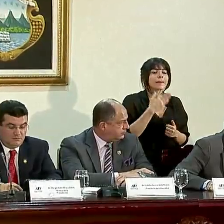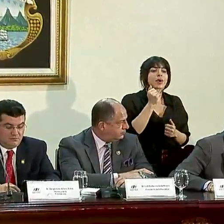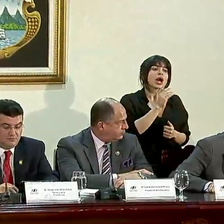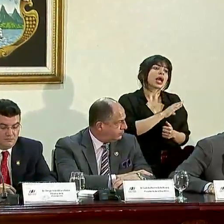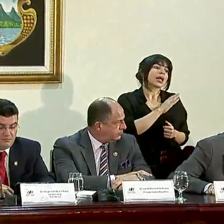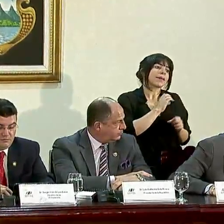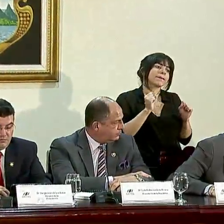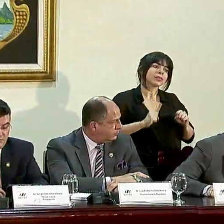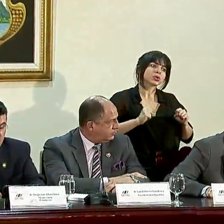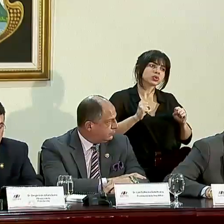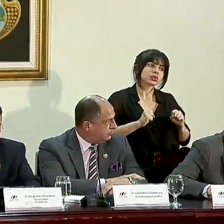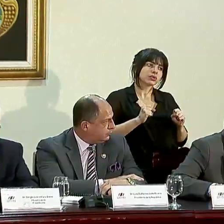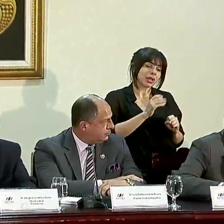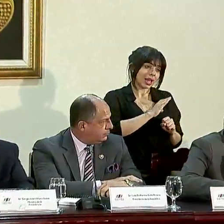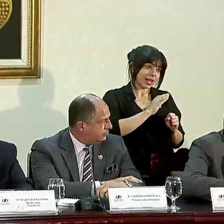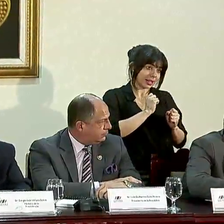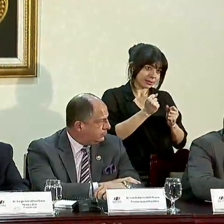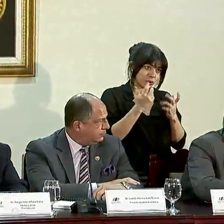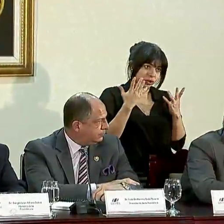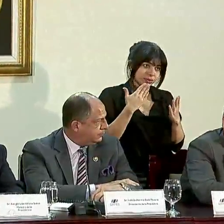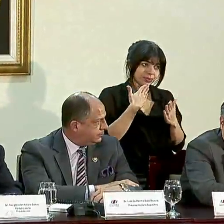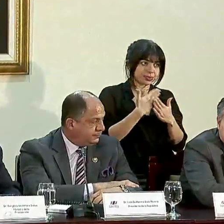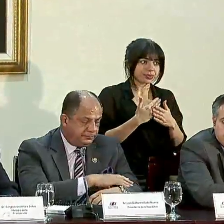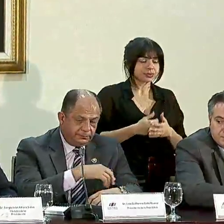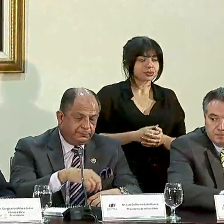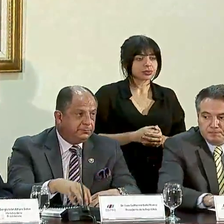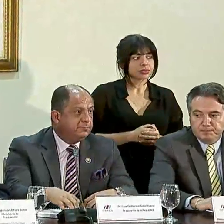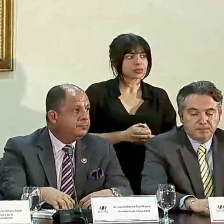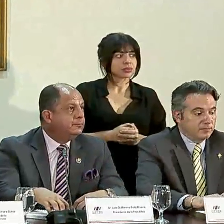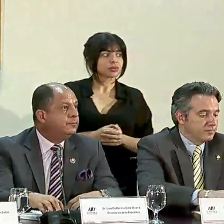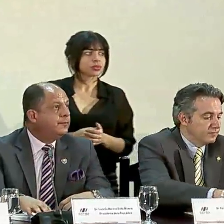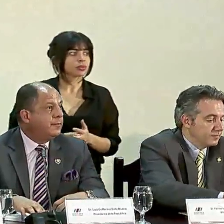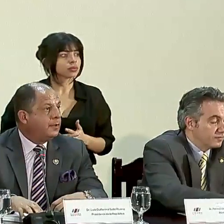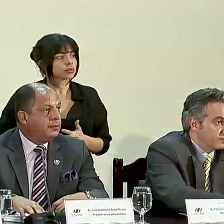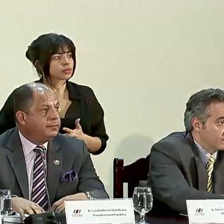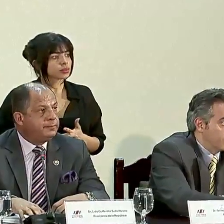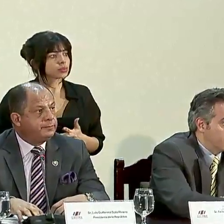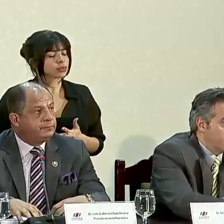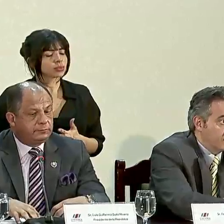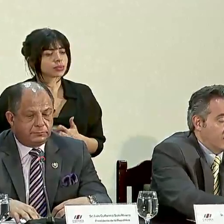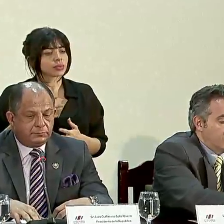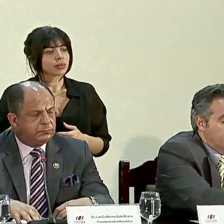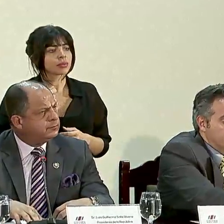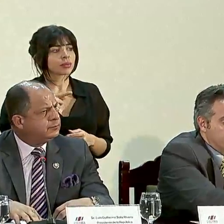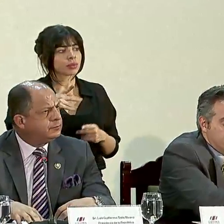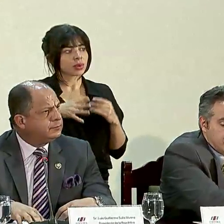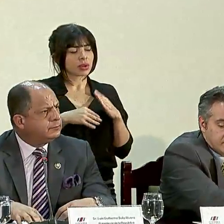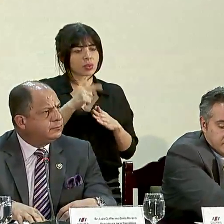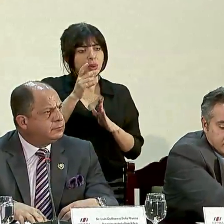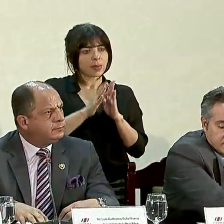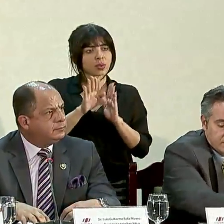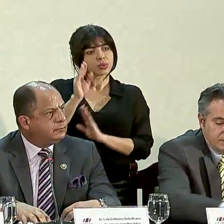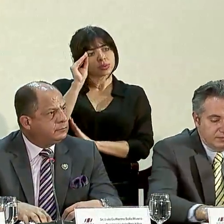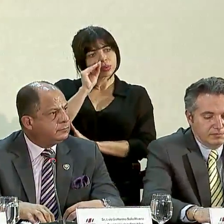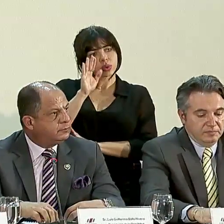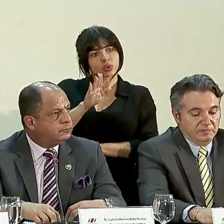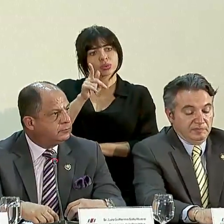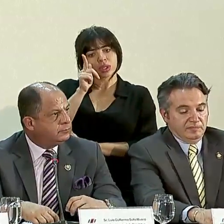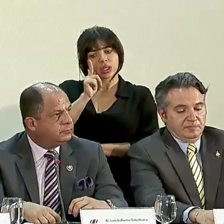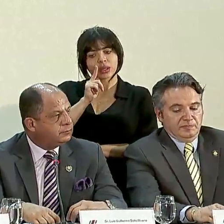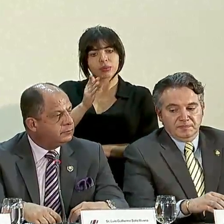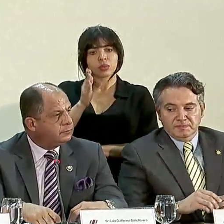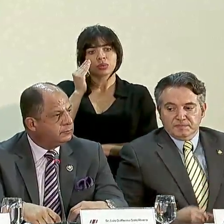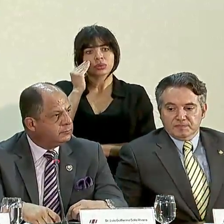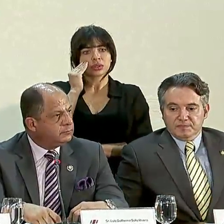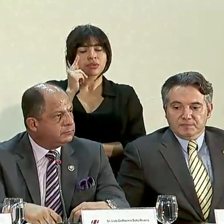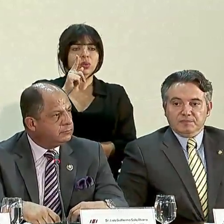calidad posible y calidad de exportación. Gracias. Tal vez usted podría agregar un capítulo de su pensamiento. Usted es de Limón,